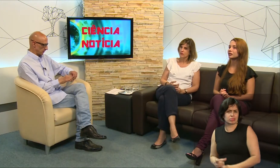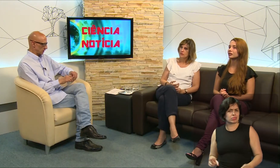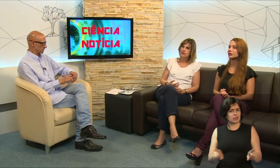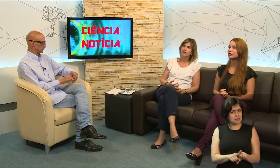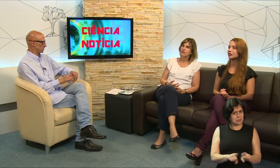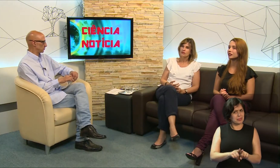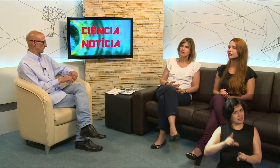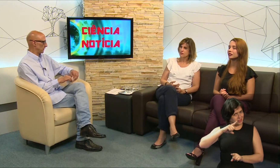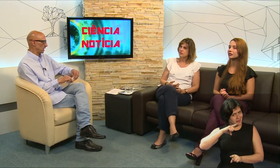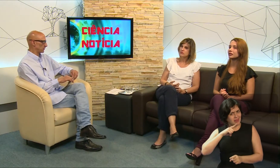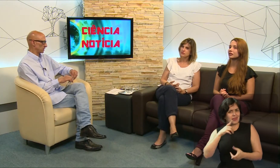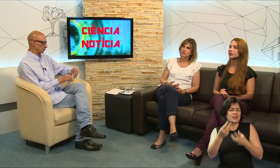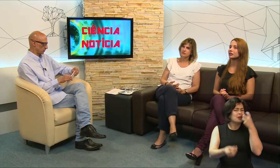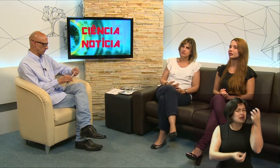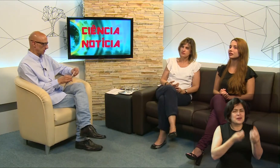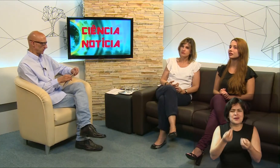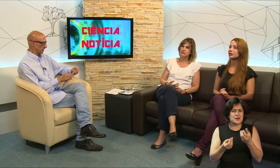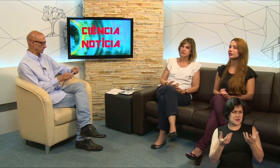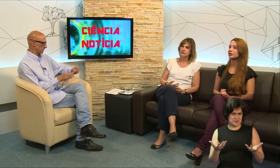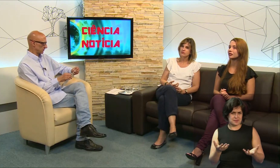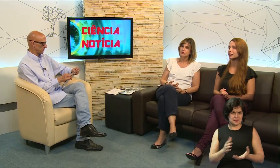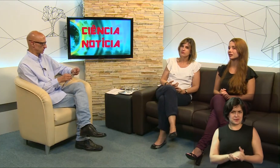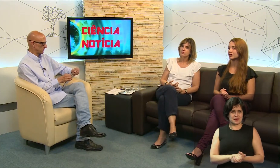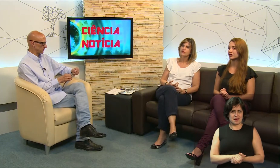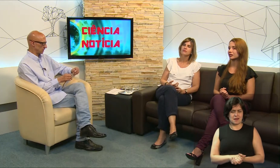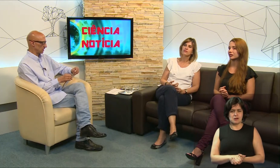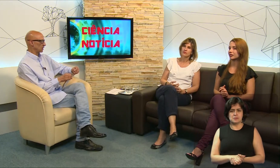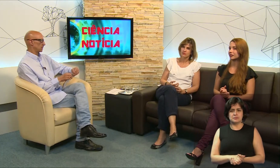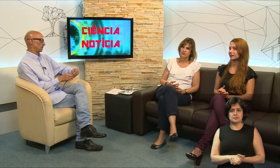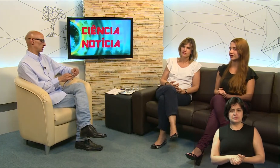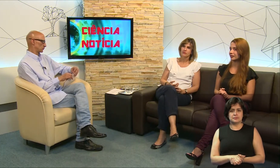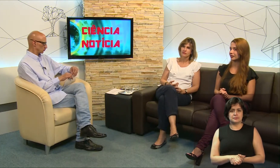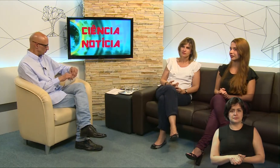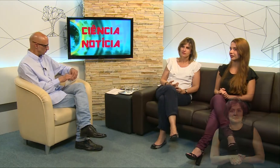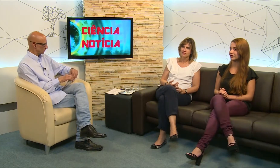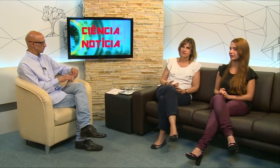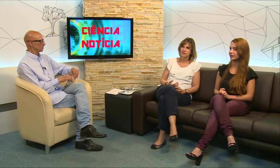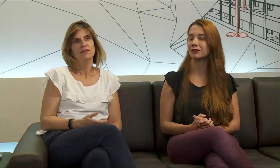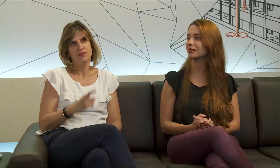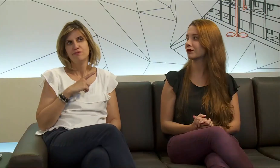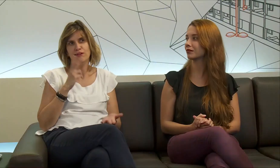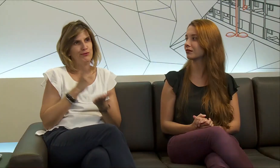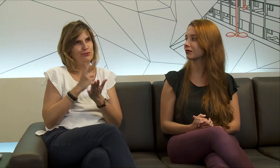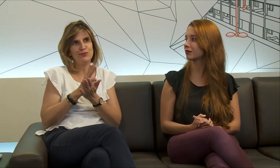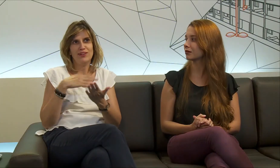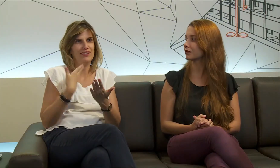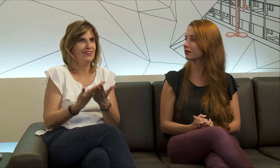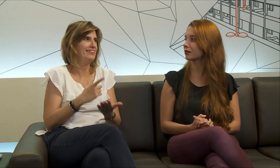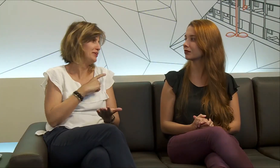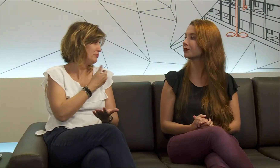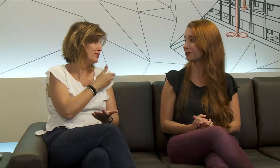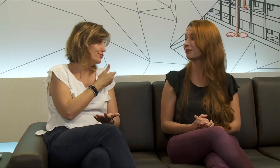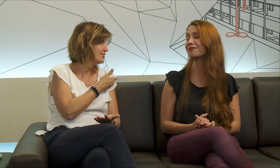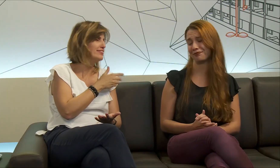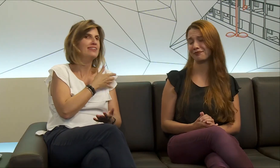essa acessibilidade, né, porque tem essa deficiência de surdo? Na realidade, existe